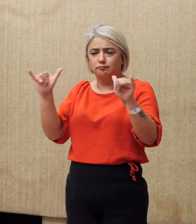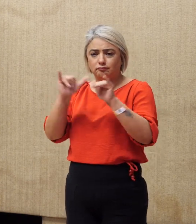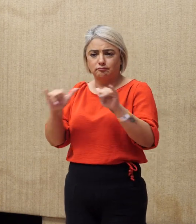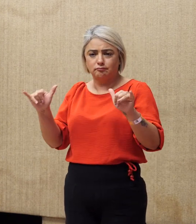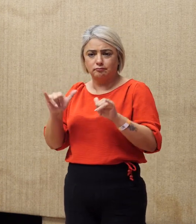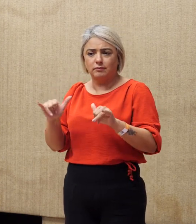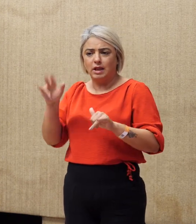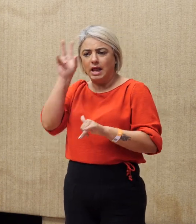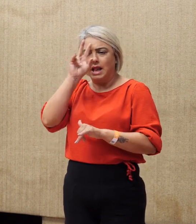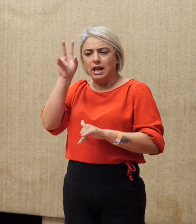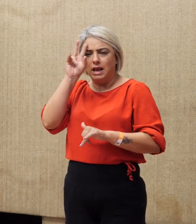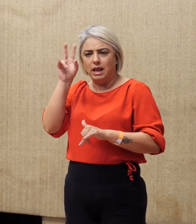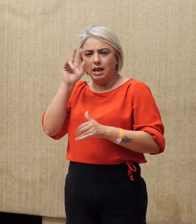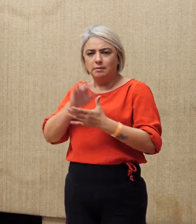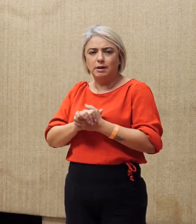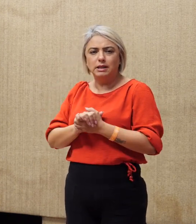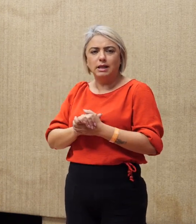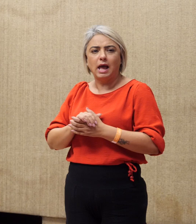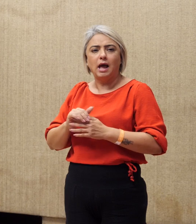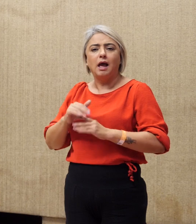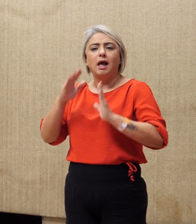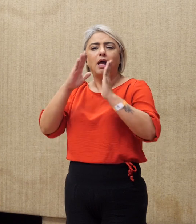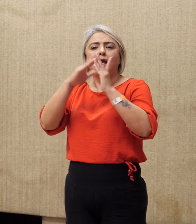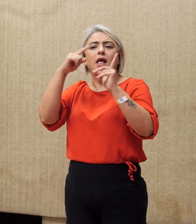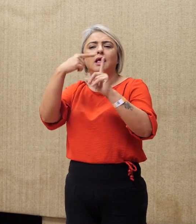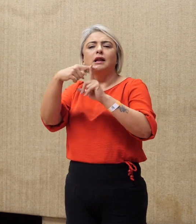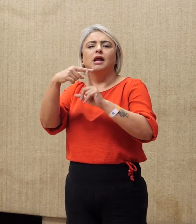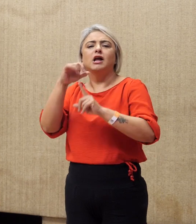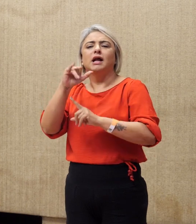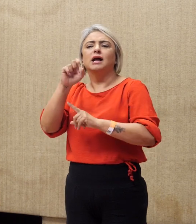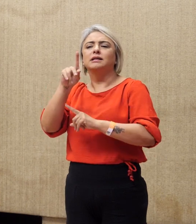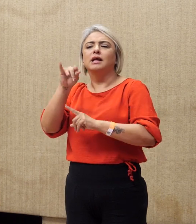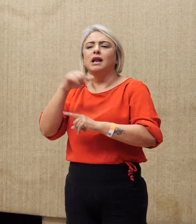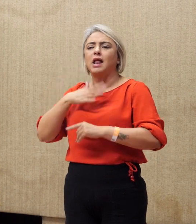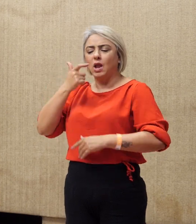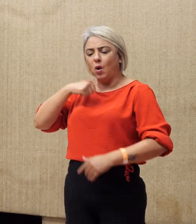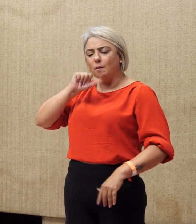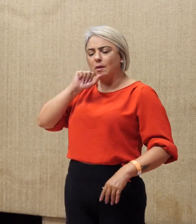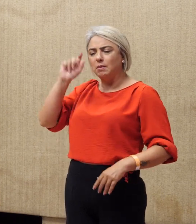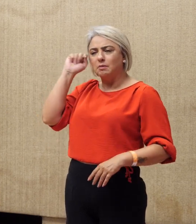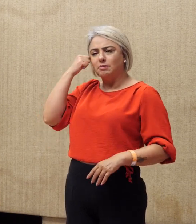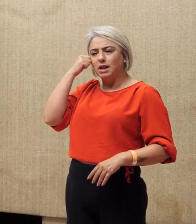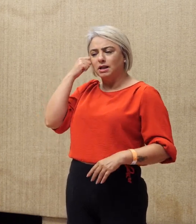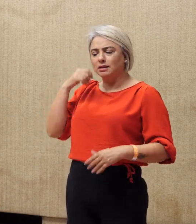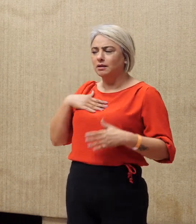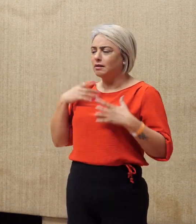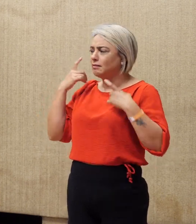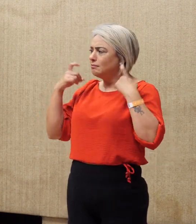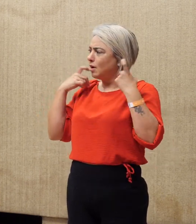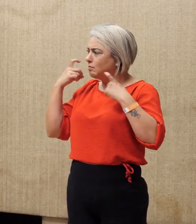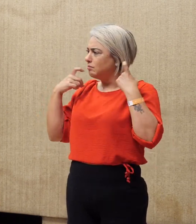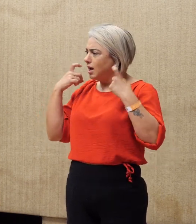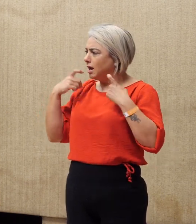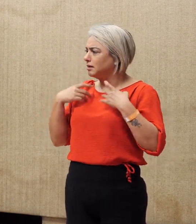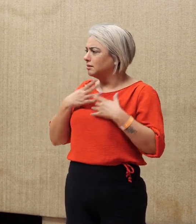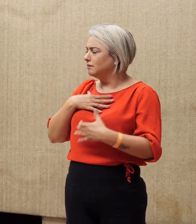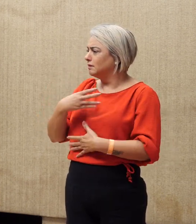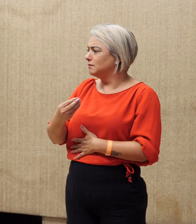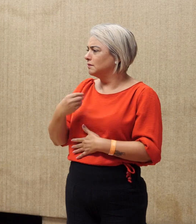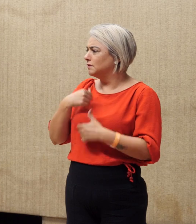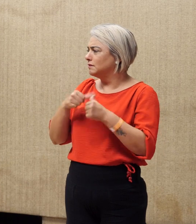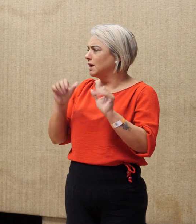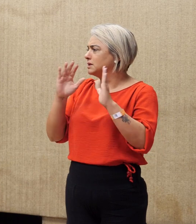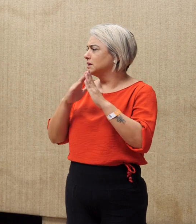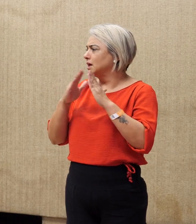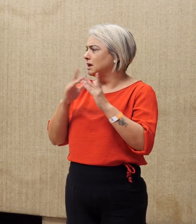sobre, lembrem da Candelária, e eu, quanto a mãe preta, e estou muito preocupada, falei com meu filho que ficasse